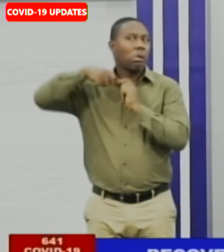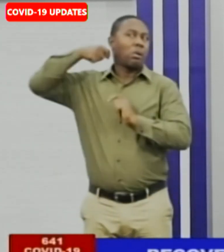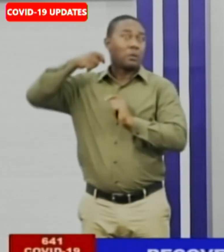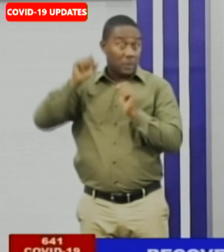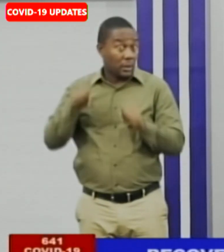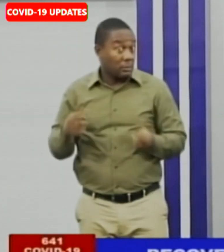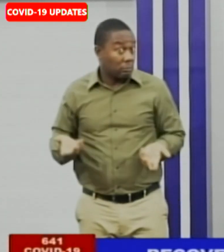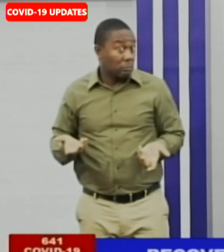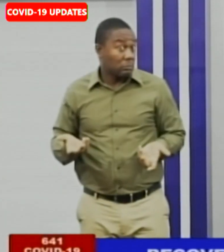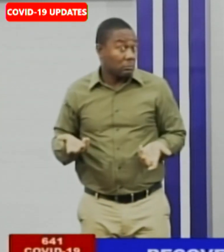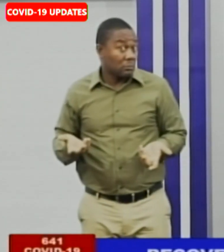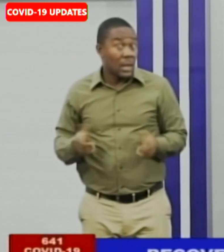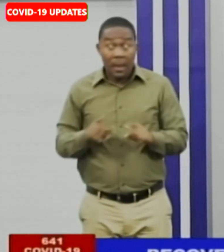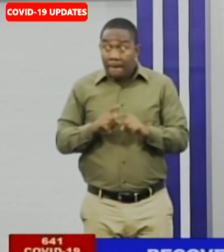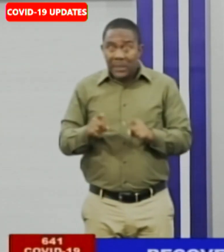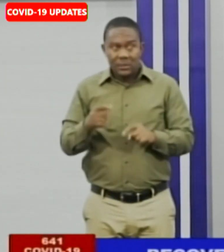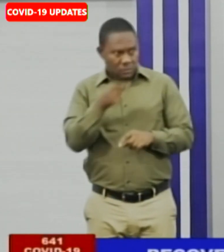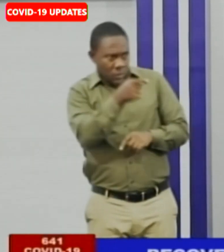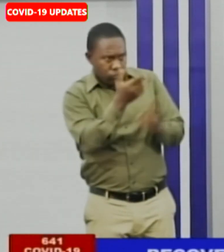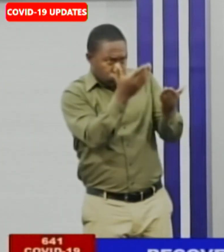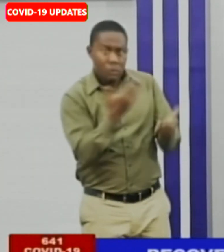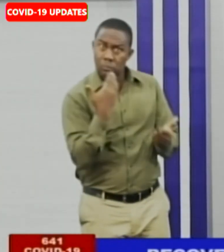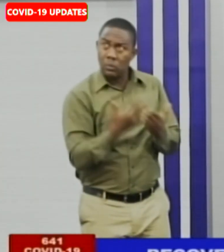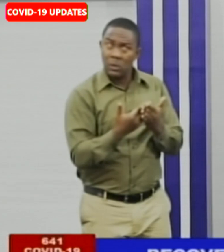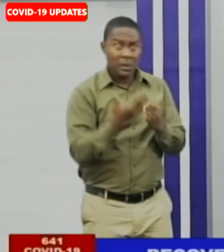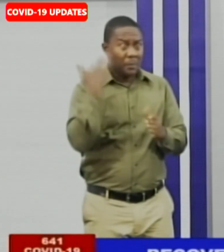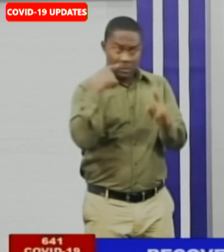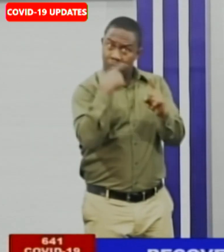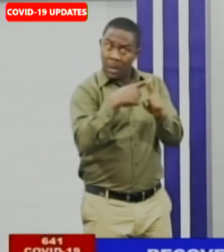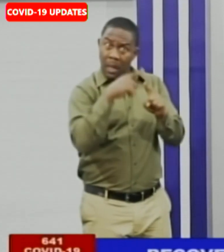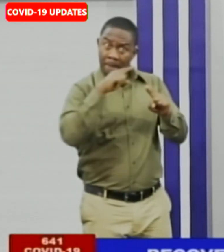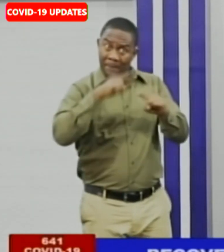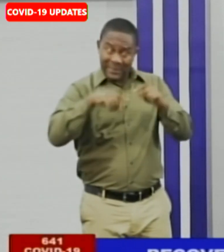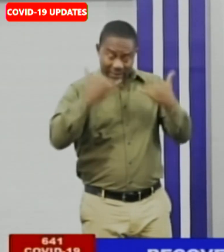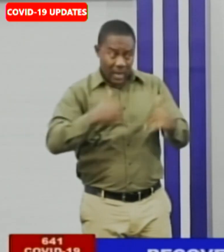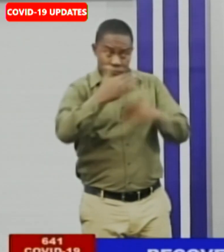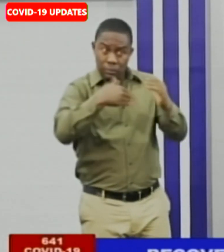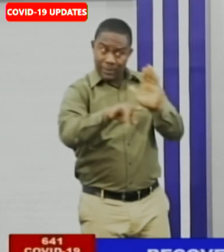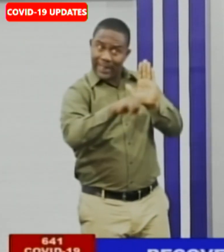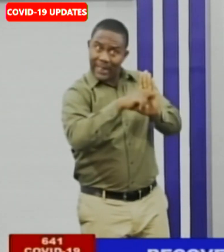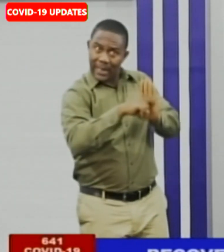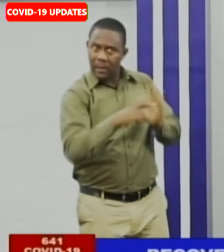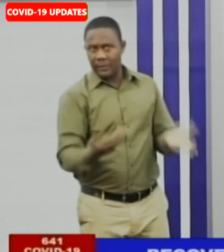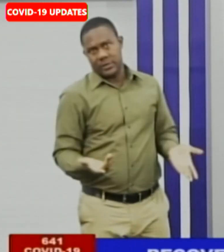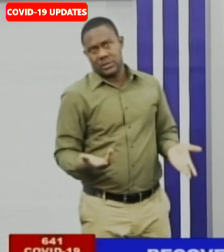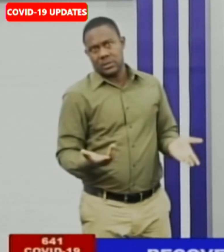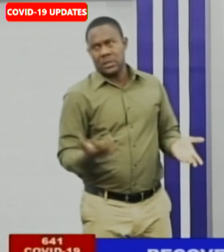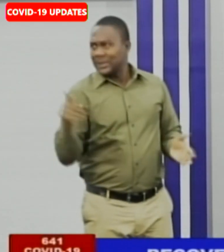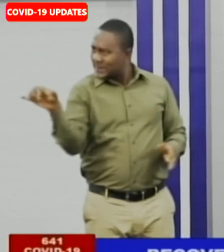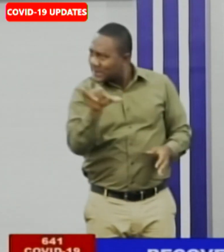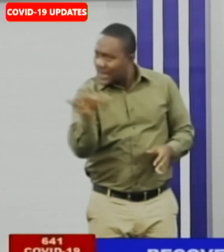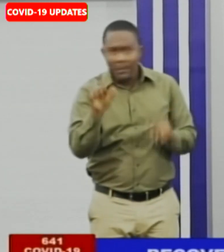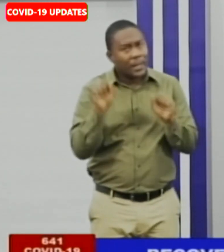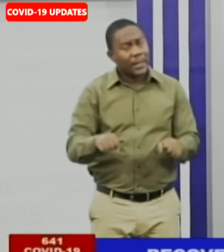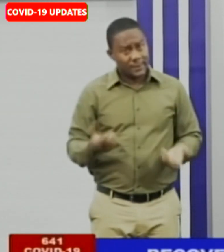onungoda o ba ya no ba kani bi mo ko ete ba in fact mo fe ne kele mo ba shi nya me o le mi papa do mi mara kuku do na mi na